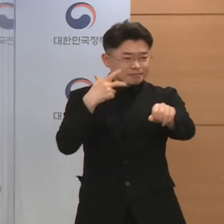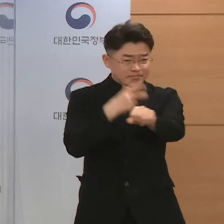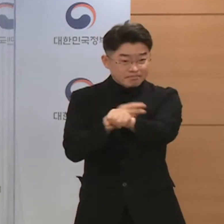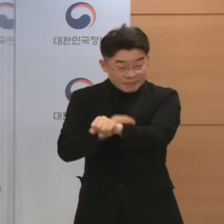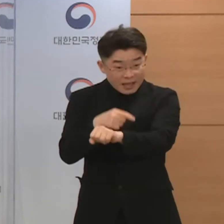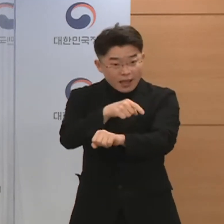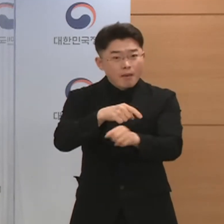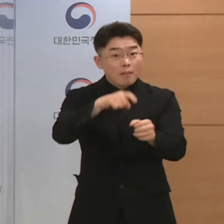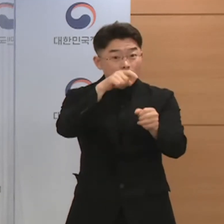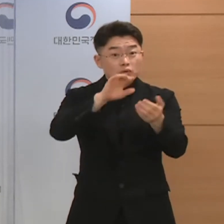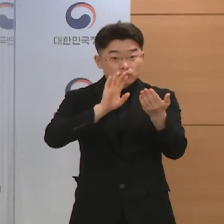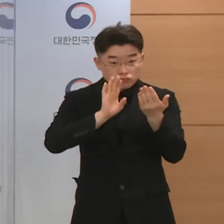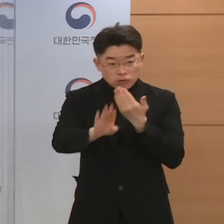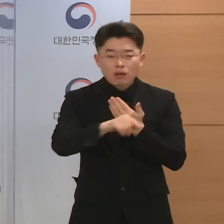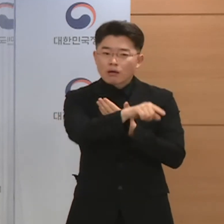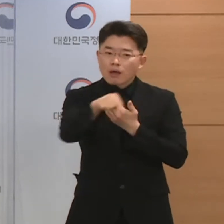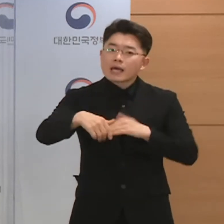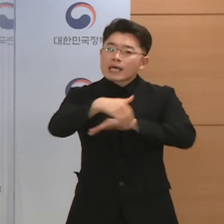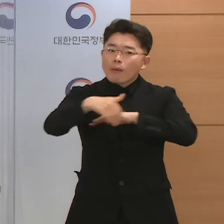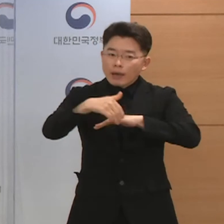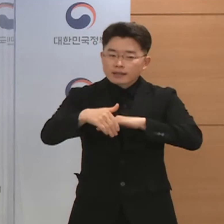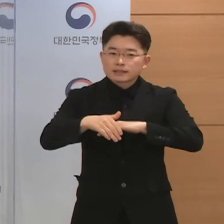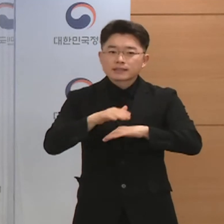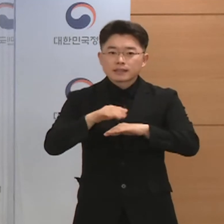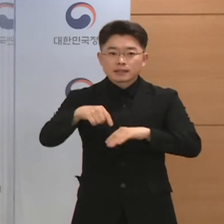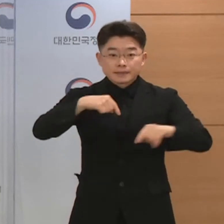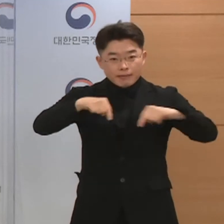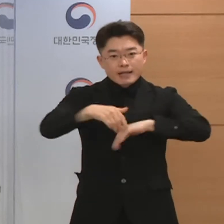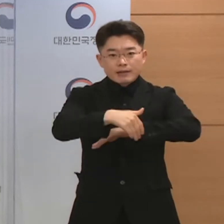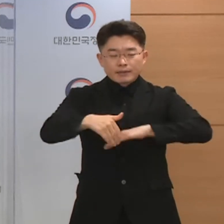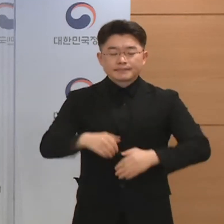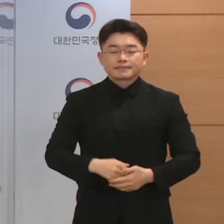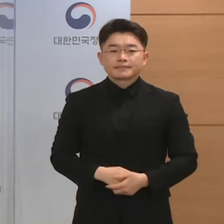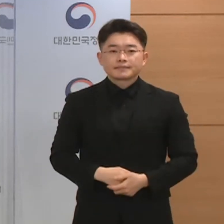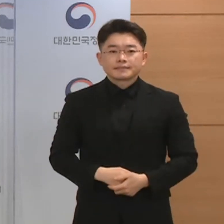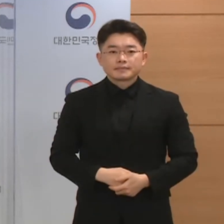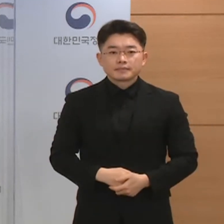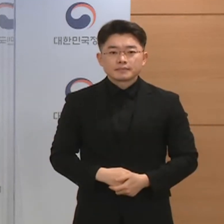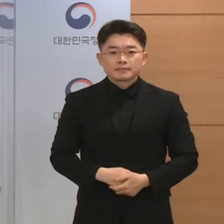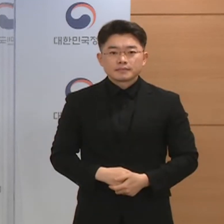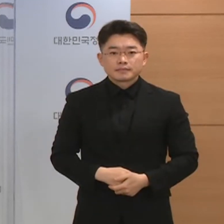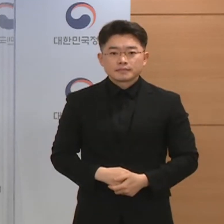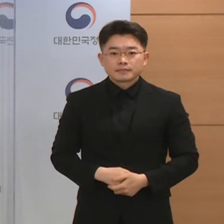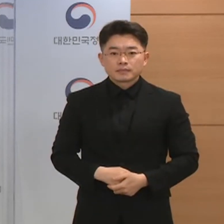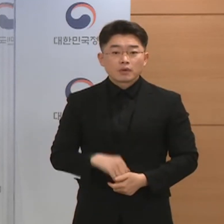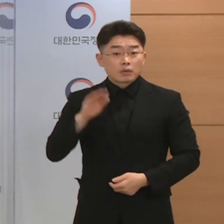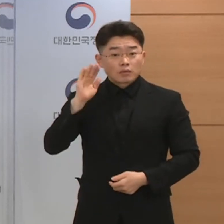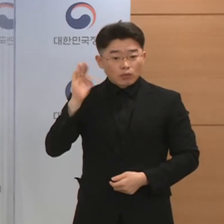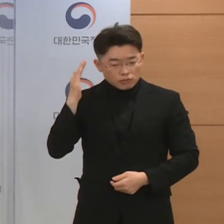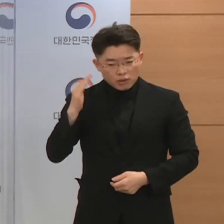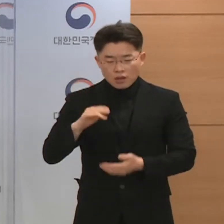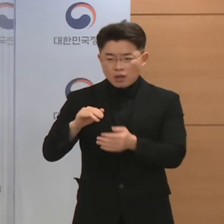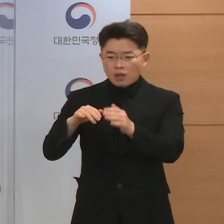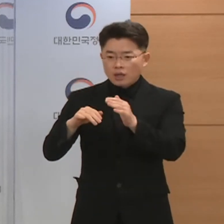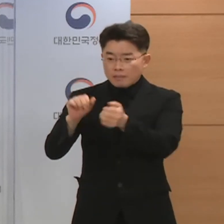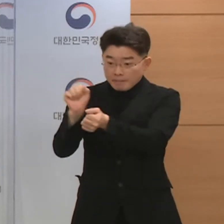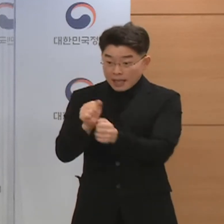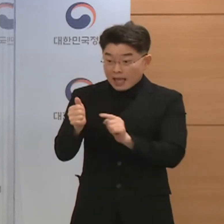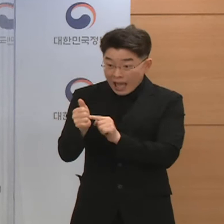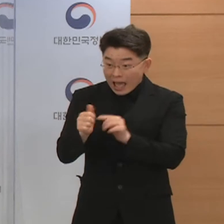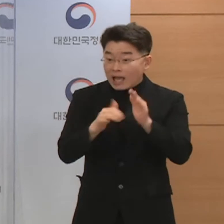합니다. 예, 두 번째 질문입니다. 가족 등 선행 확진자 접촉으로 인한 감염 비율이 전날